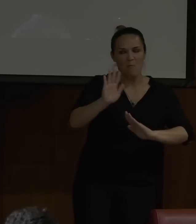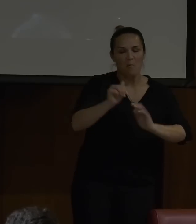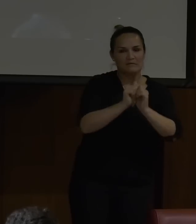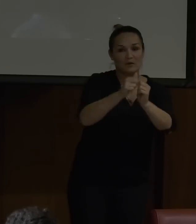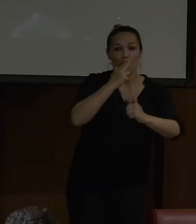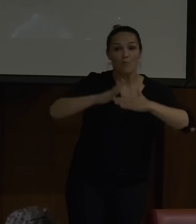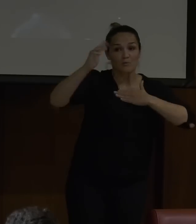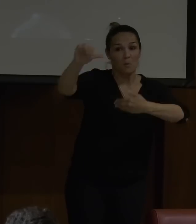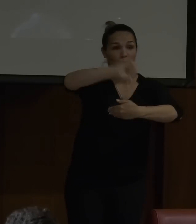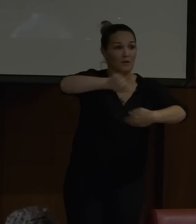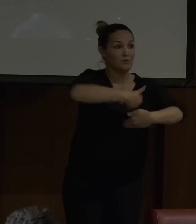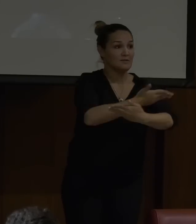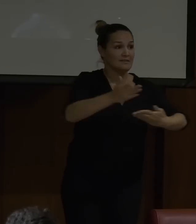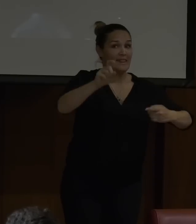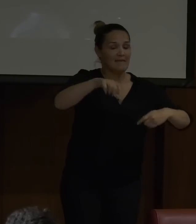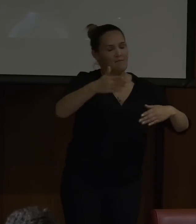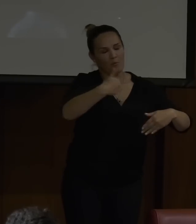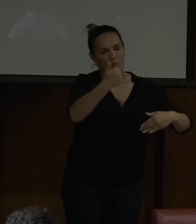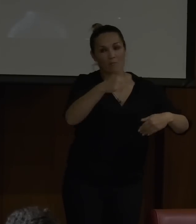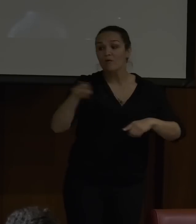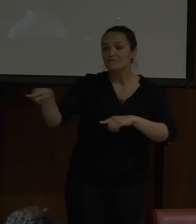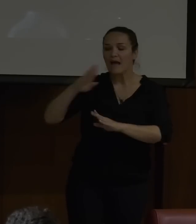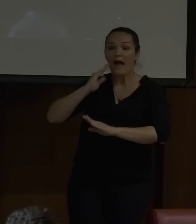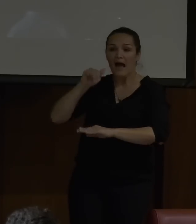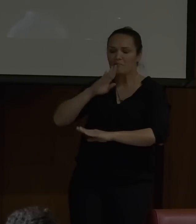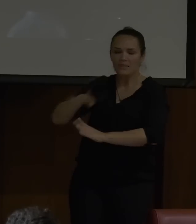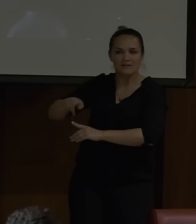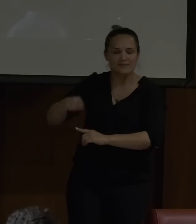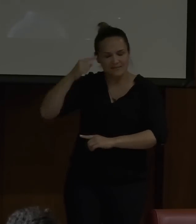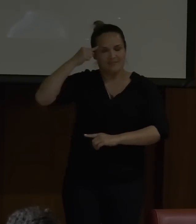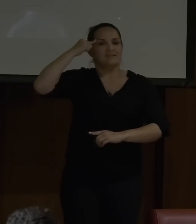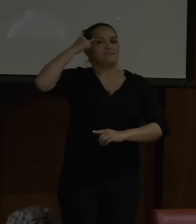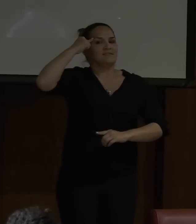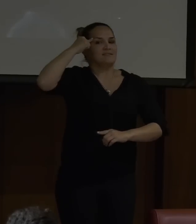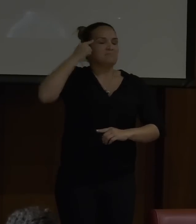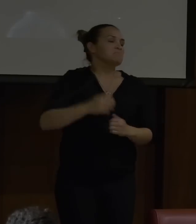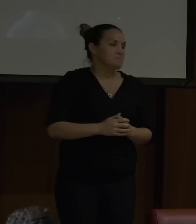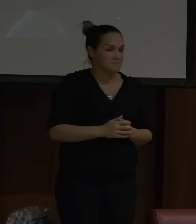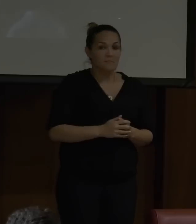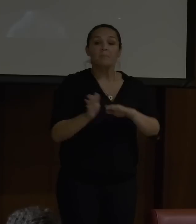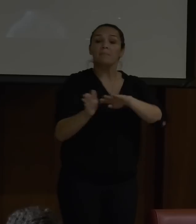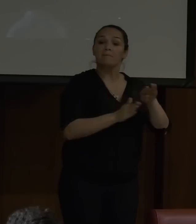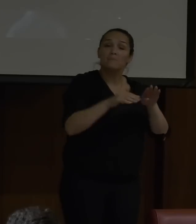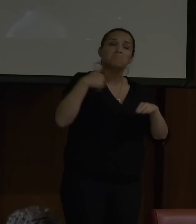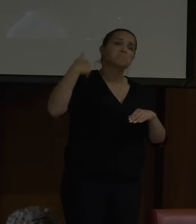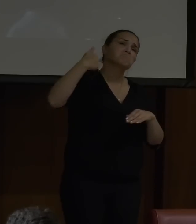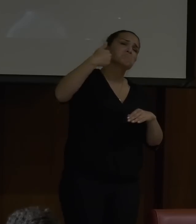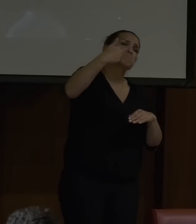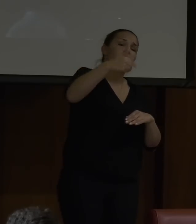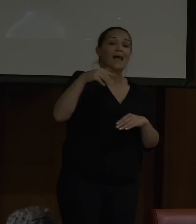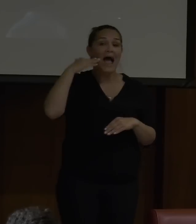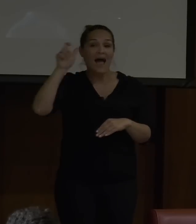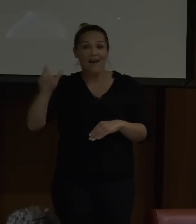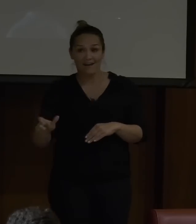día, Matilde decidió visitar a María, una prima suya que de tiempo atrás vivía en Manaure. Manaure, Cesar, ¿no?